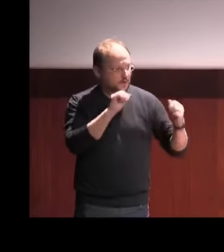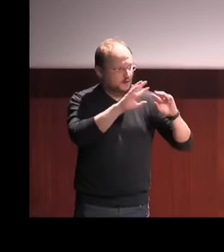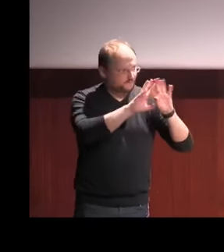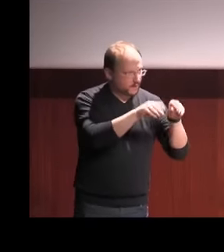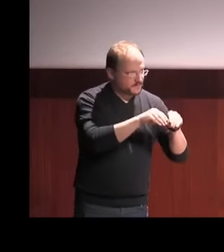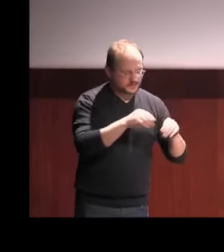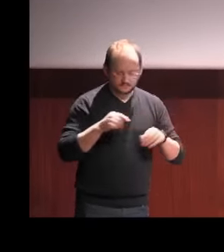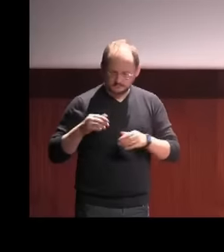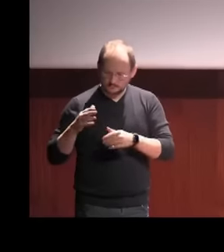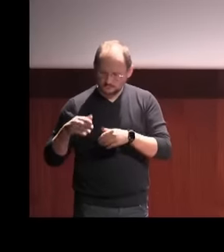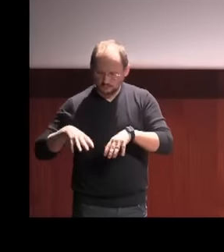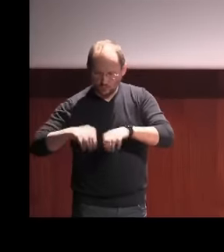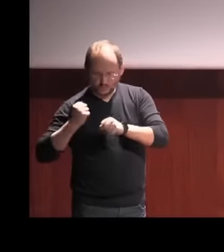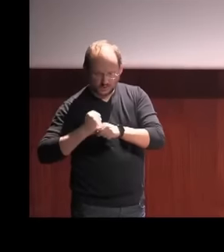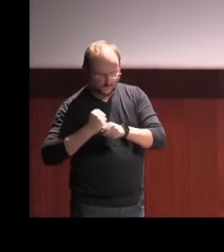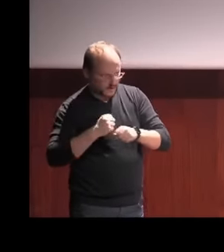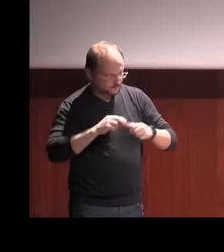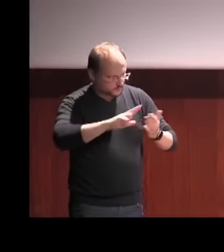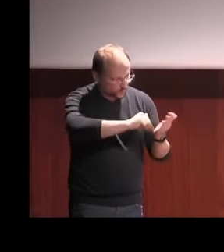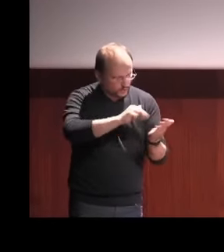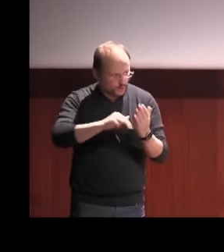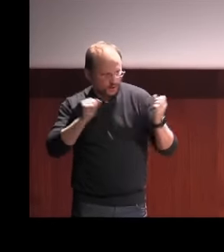c'est qu'il a appris son métier